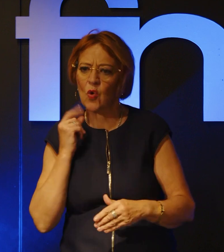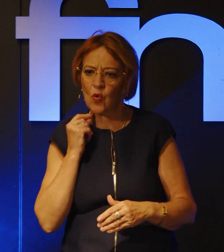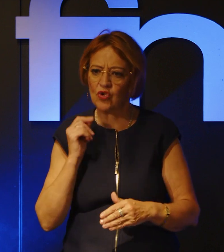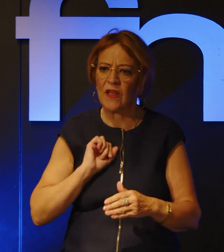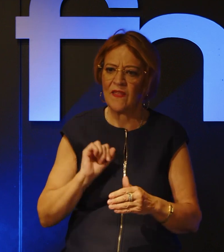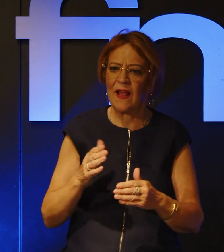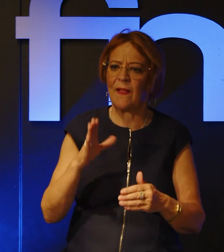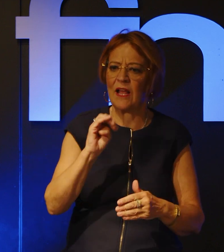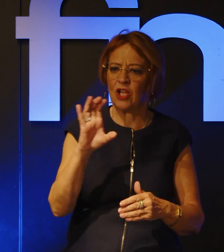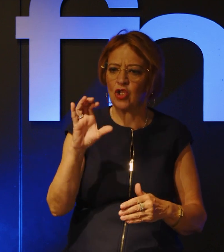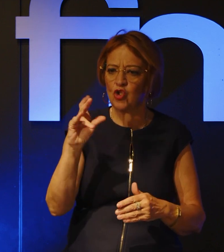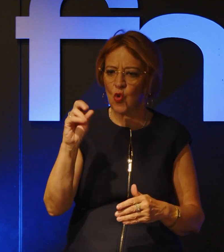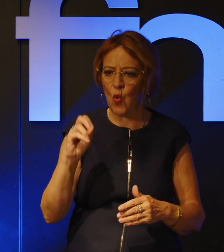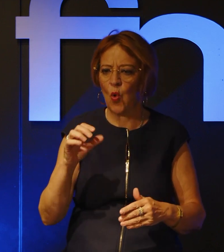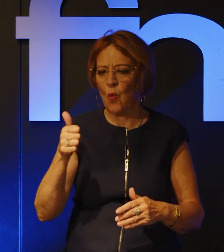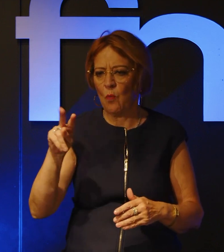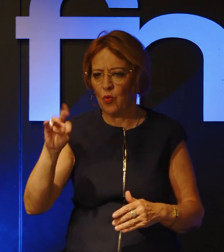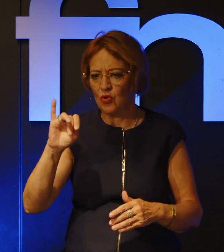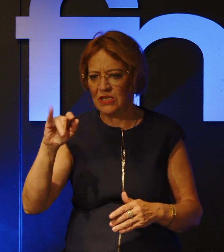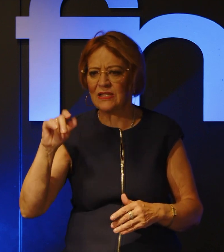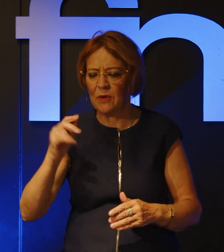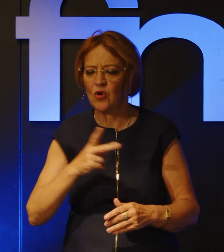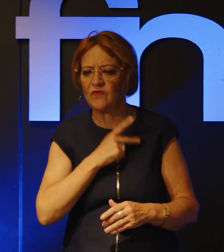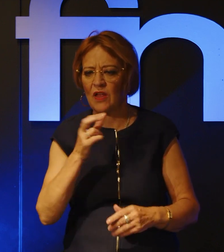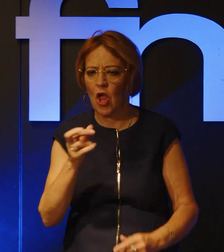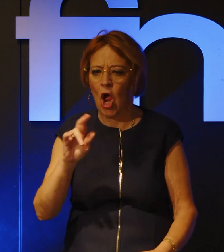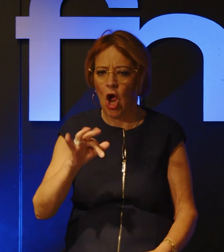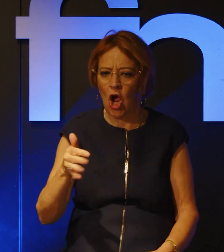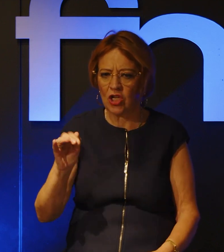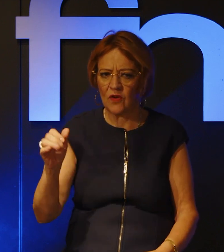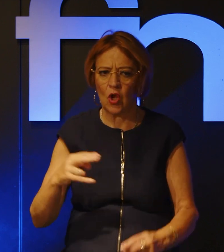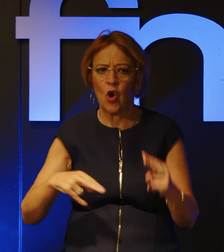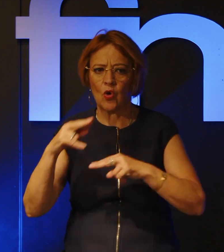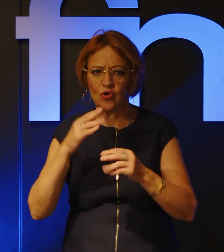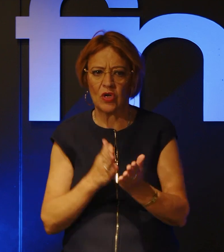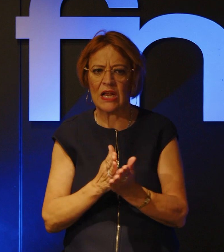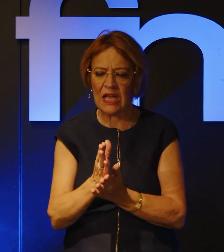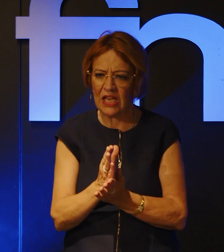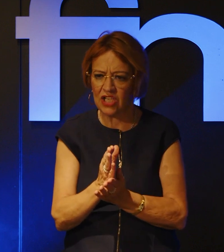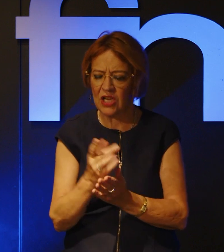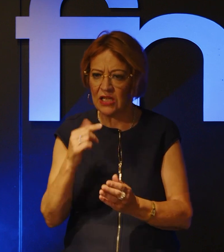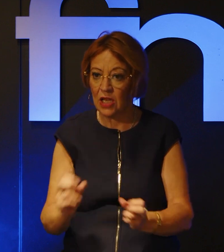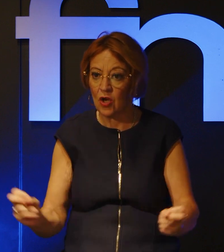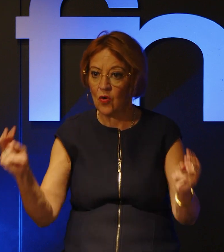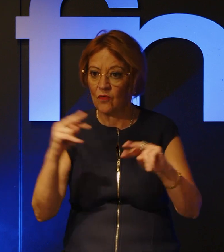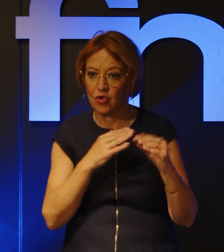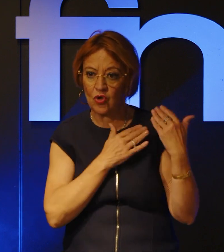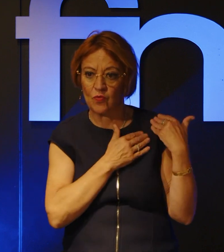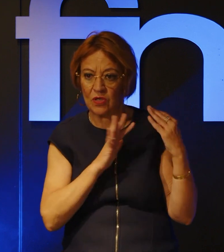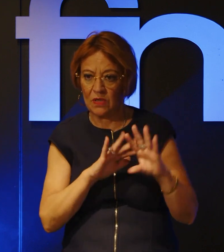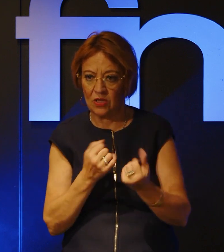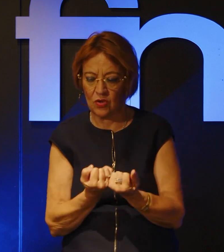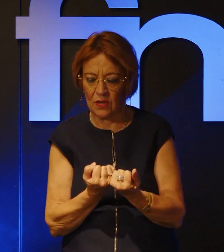Business and economics e epistemologia pela Universidade de Oxford construiu uma carreira que cruza inovação e responsabilidade